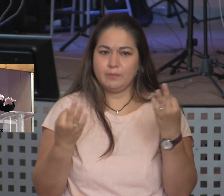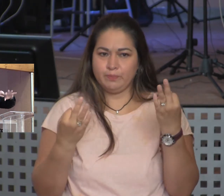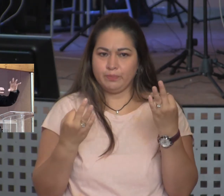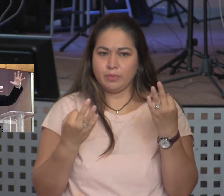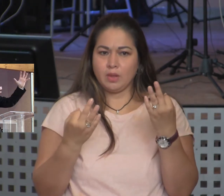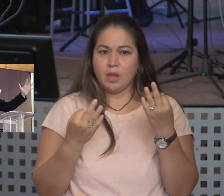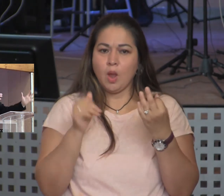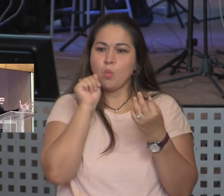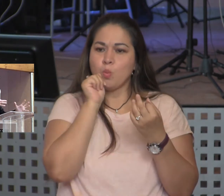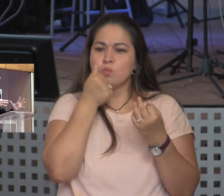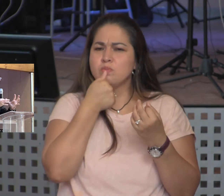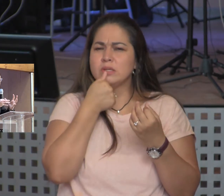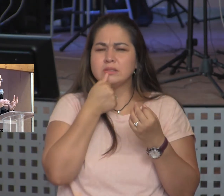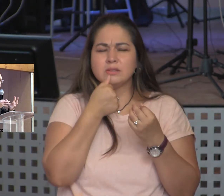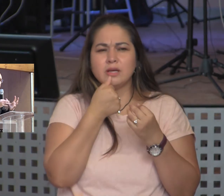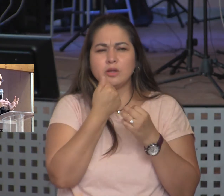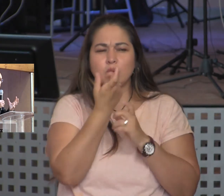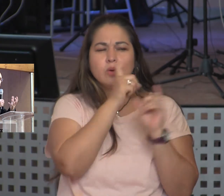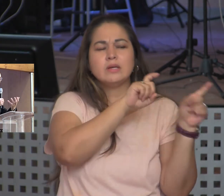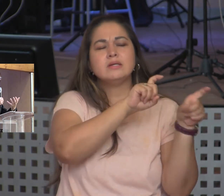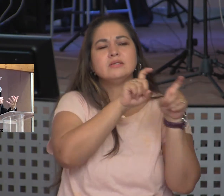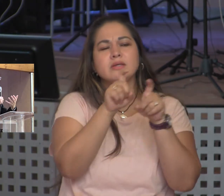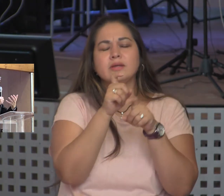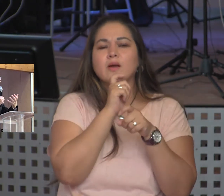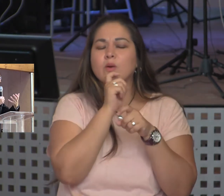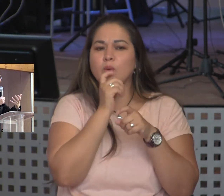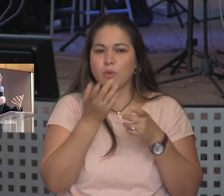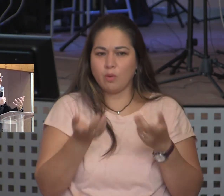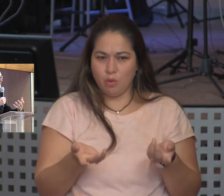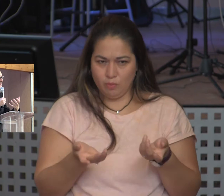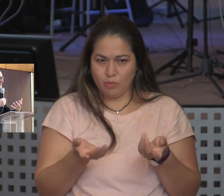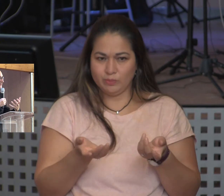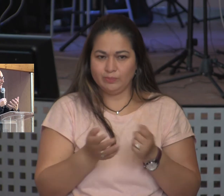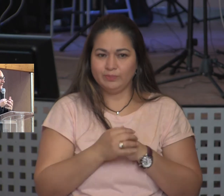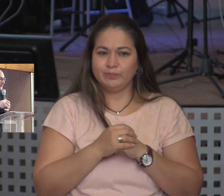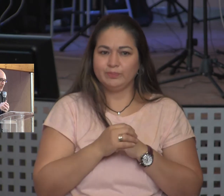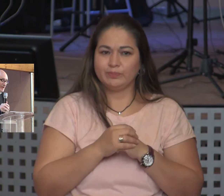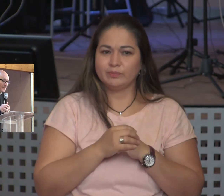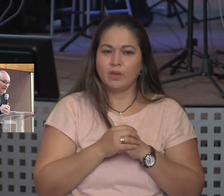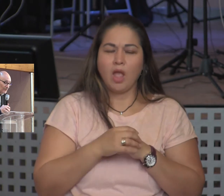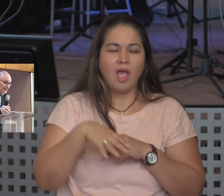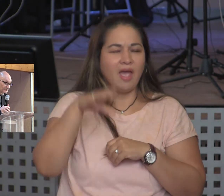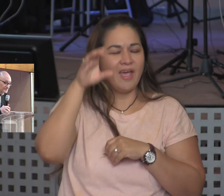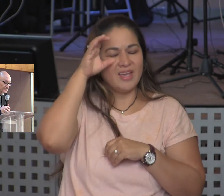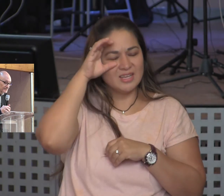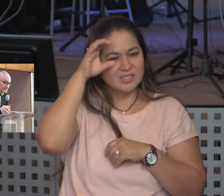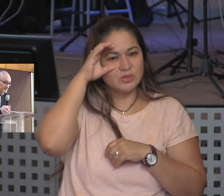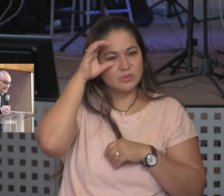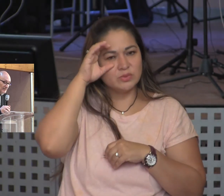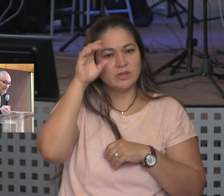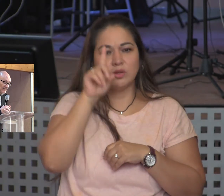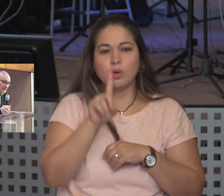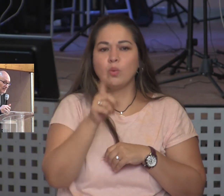una espectacularidad, simplemente escuchando una parábola.